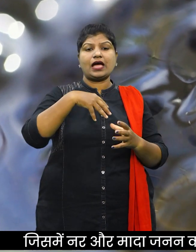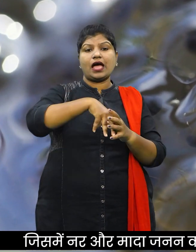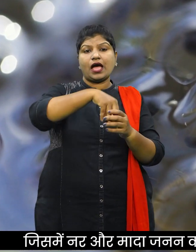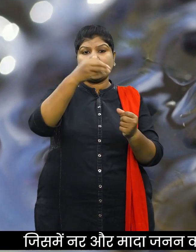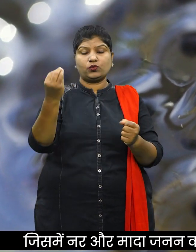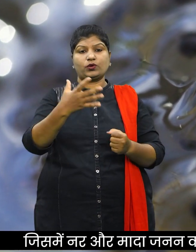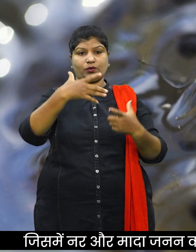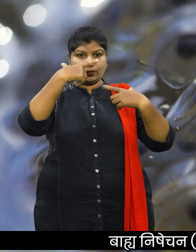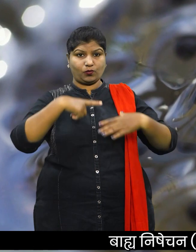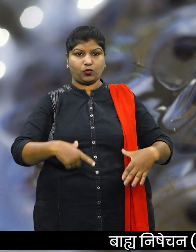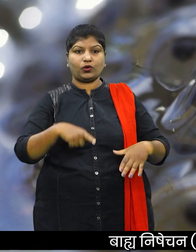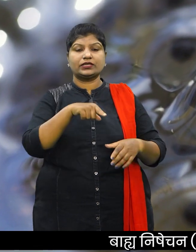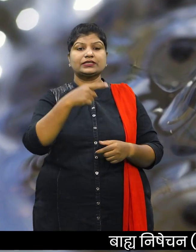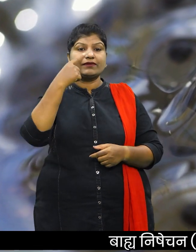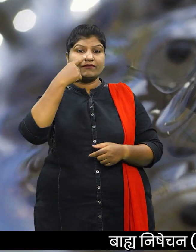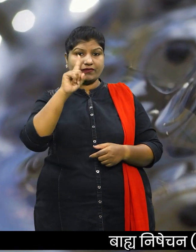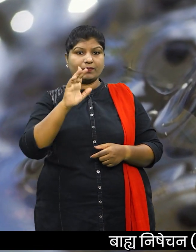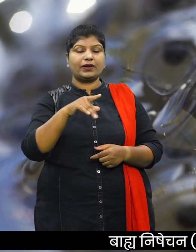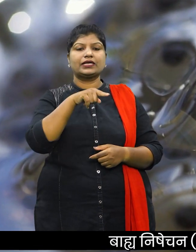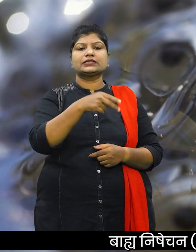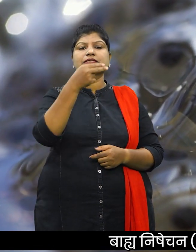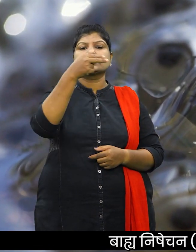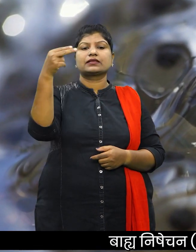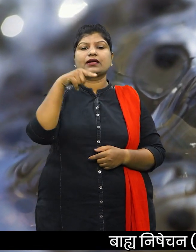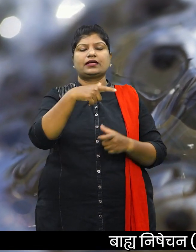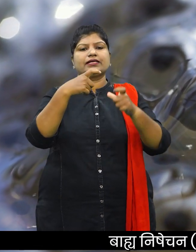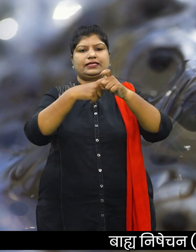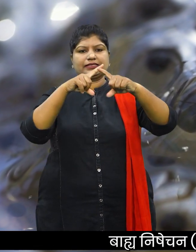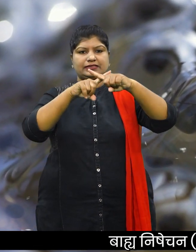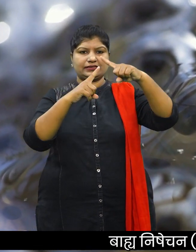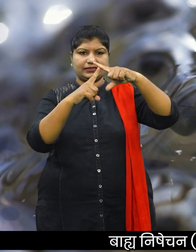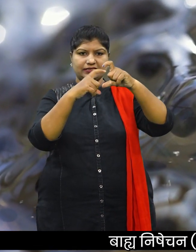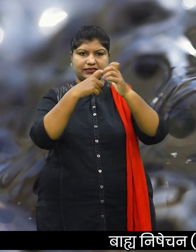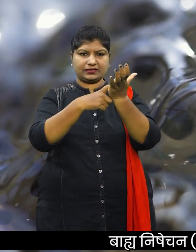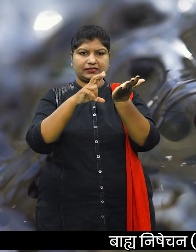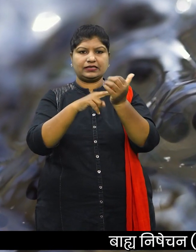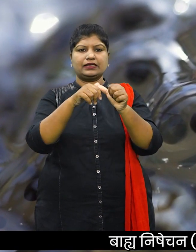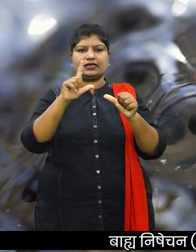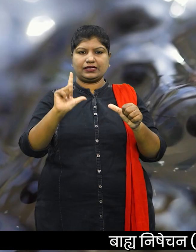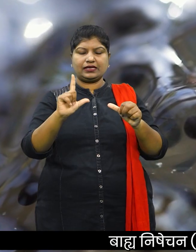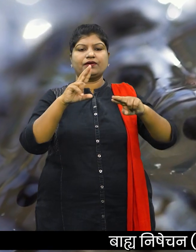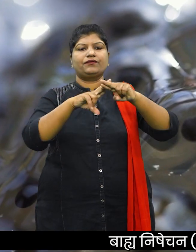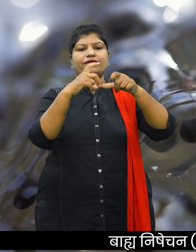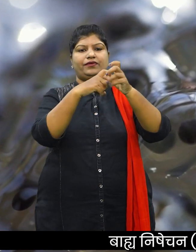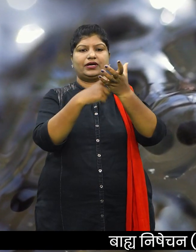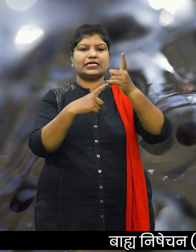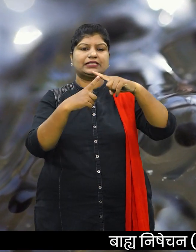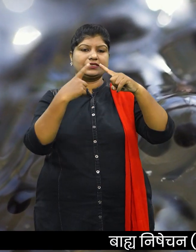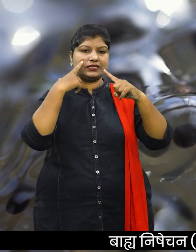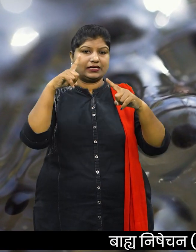है, उसे बाह्य निषेचन यानी एक्सटर्नल फर्टिलाइजेशन कहलाता